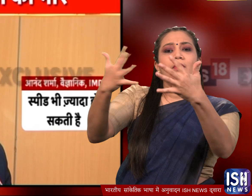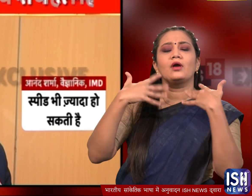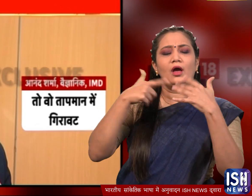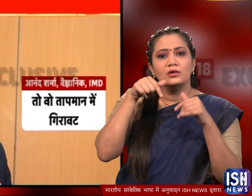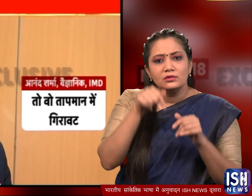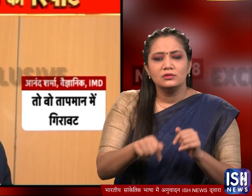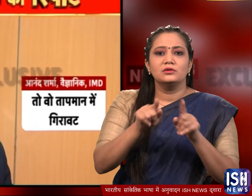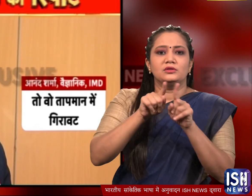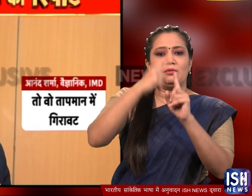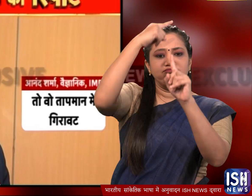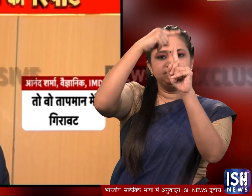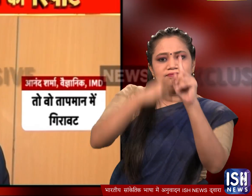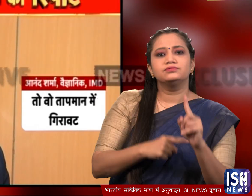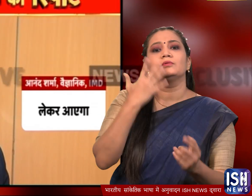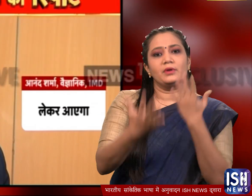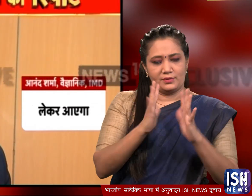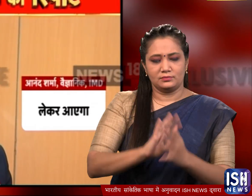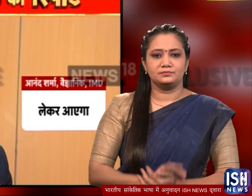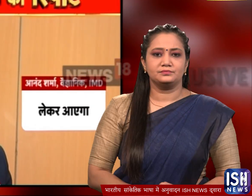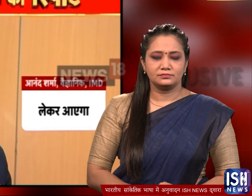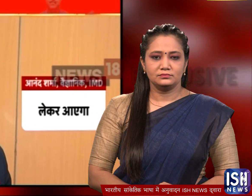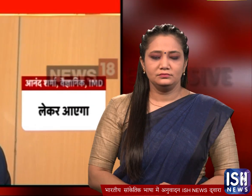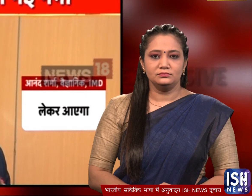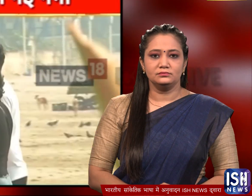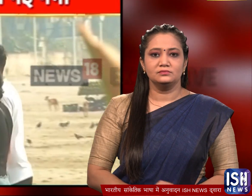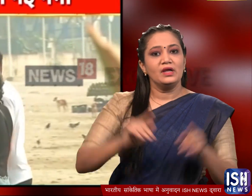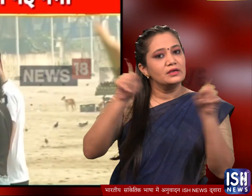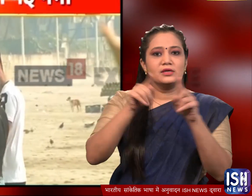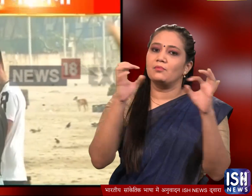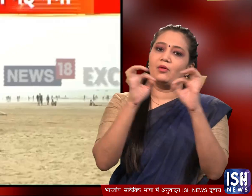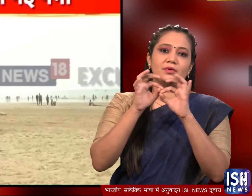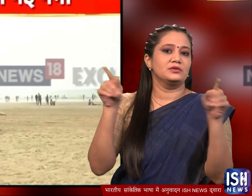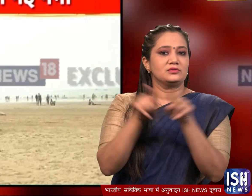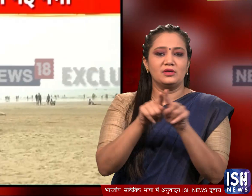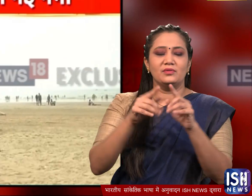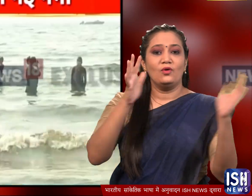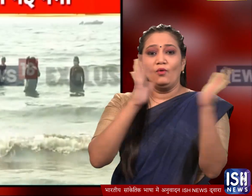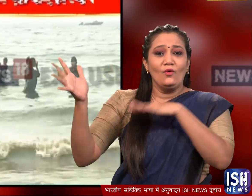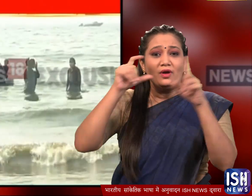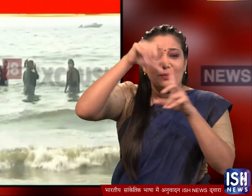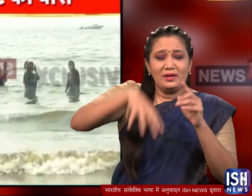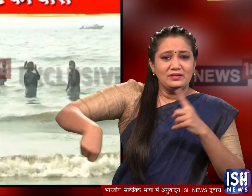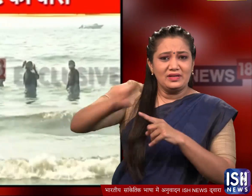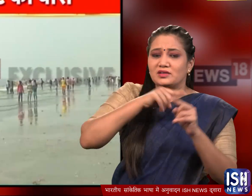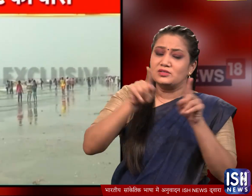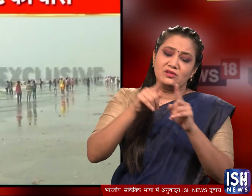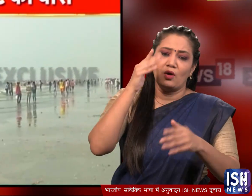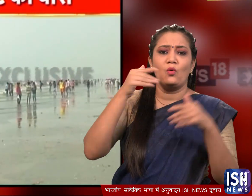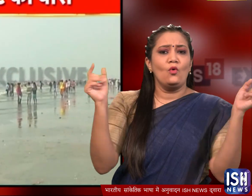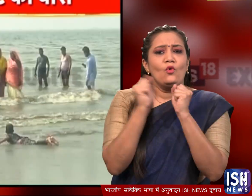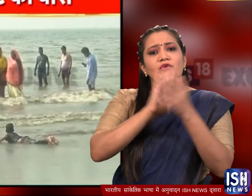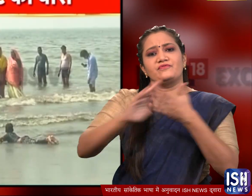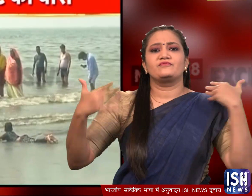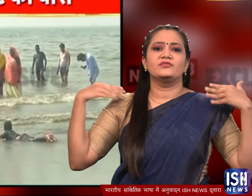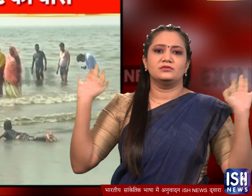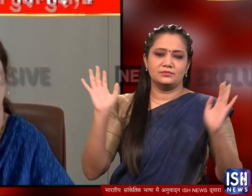भी ज़्यादा हो सकती है, तो वो तापमान में गिरावट लेकर आएगा। यही हाल मुंबई का भी है, जहां मौसम के जानकारों ने ठंड के अंत का ही ऐलान